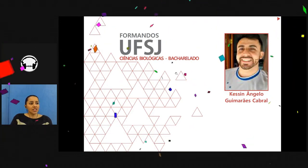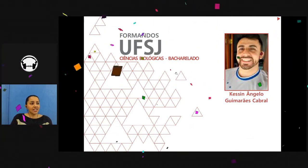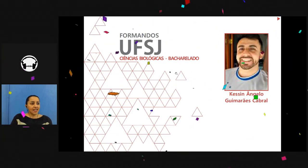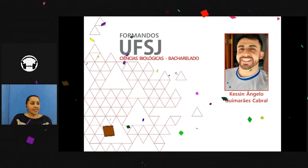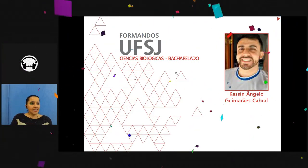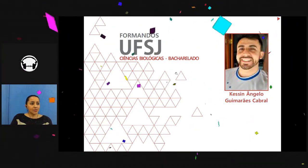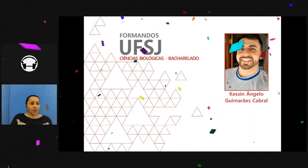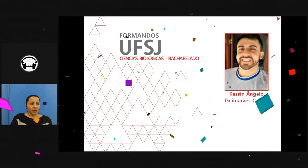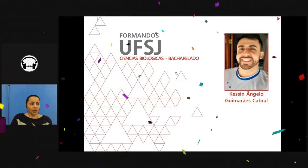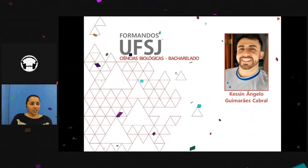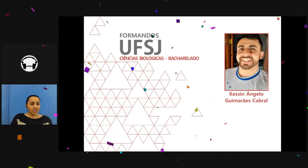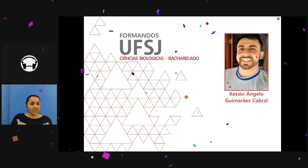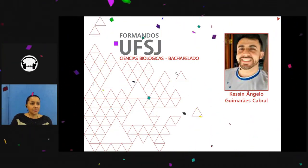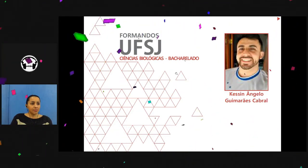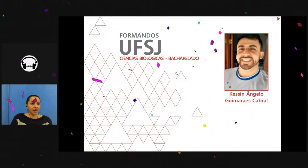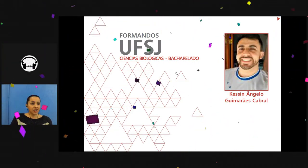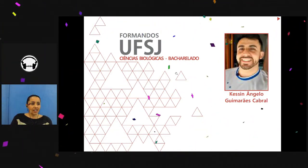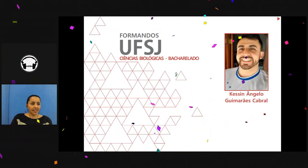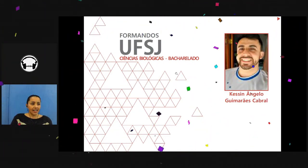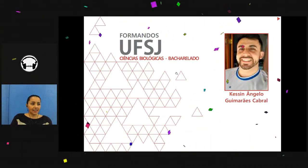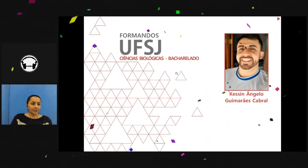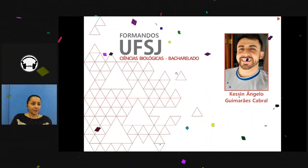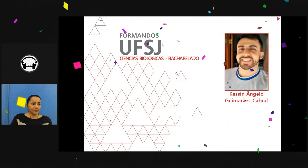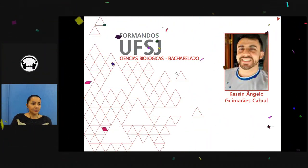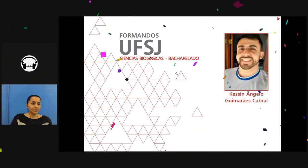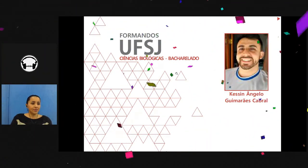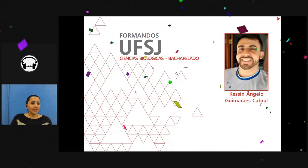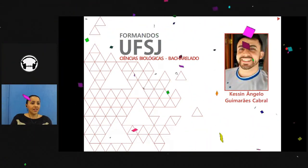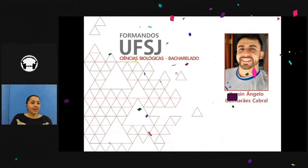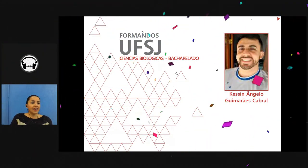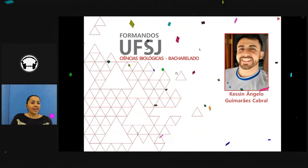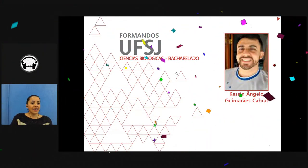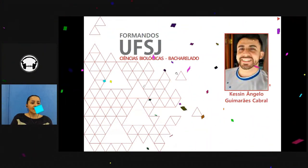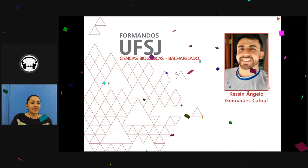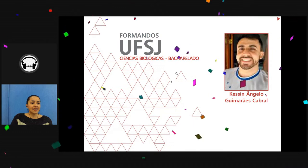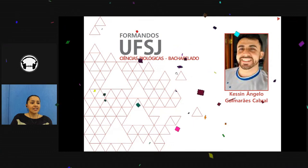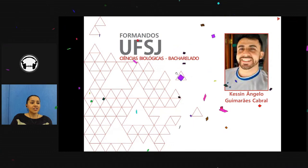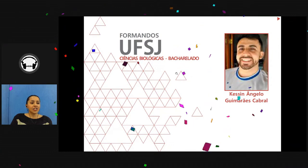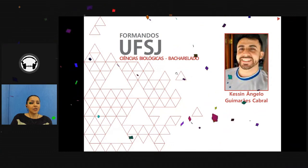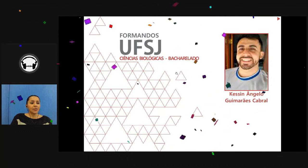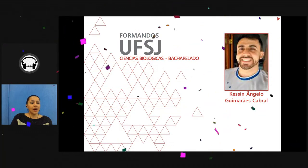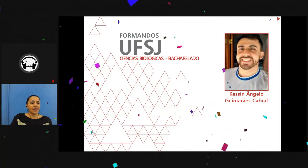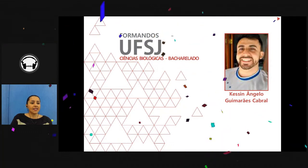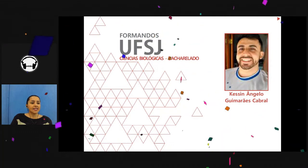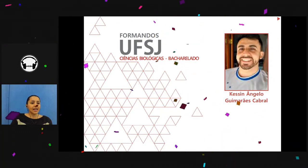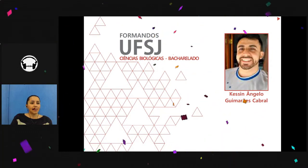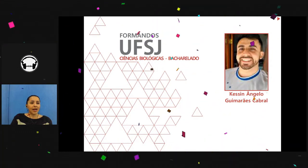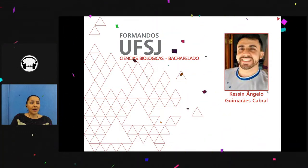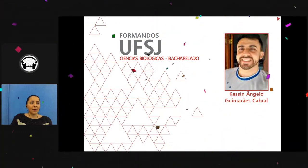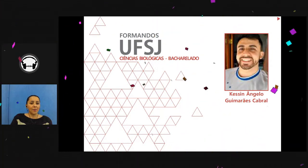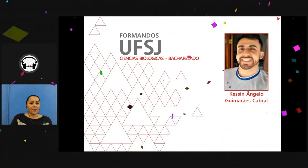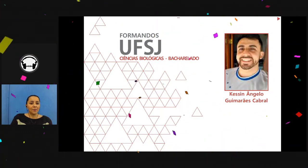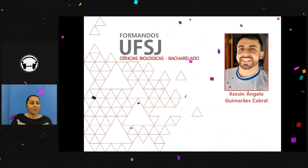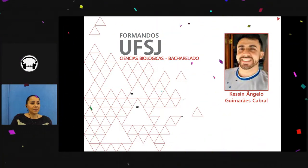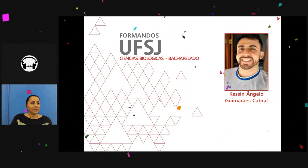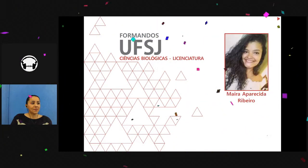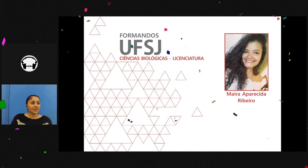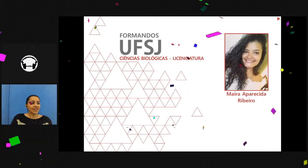No curso de Ciências Biológicas, bacharelado, Tessin Ângelo Guimarães